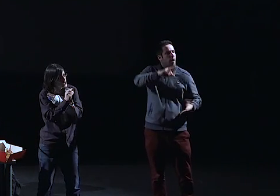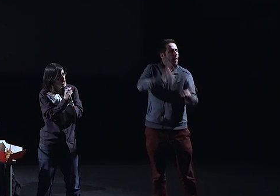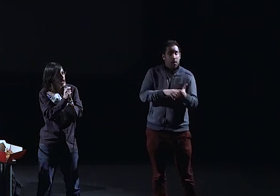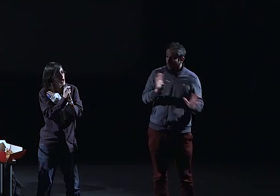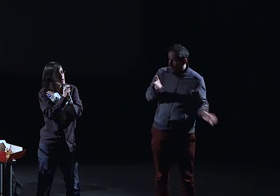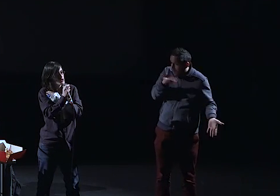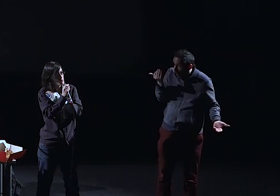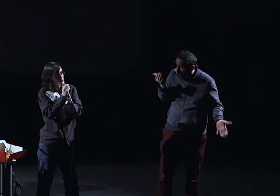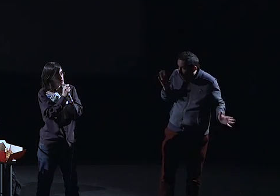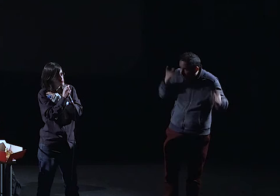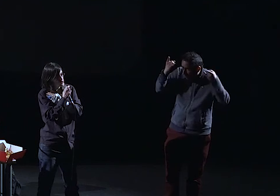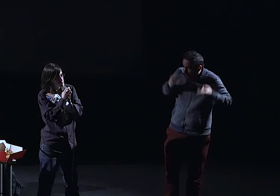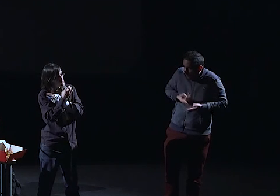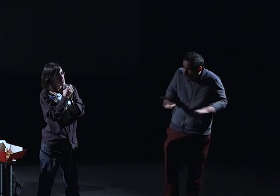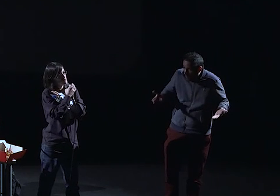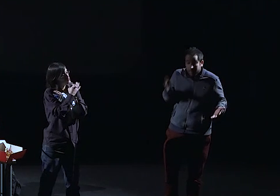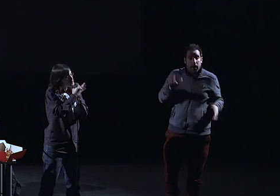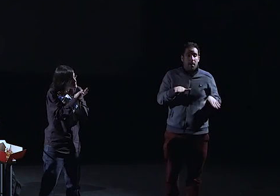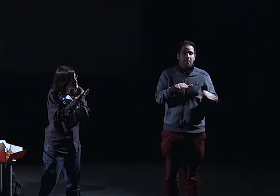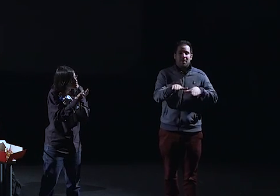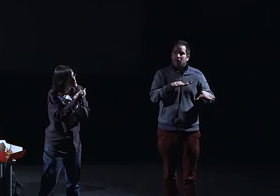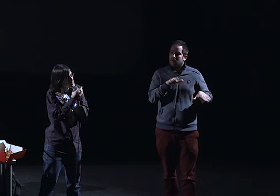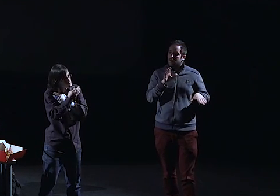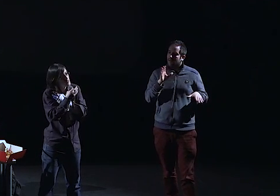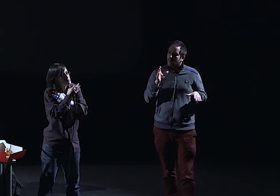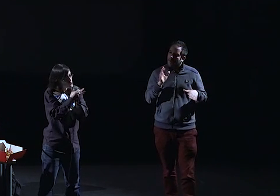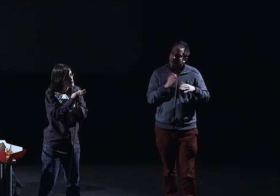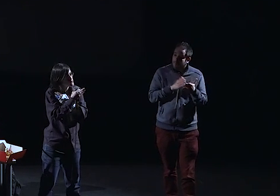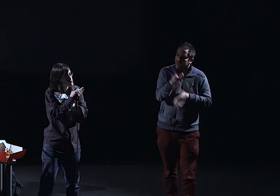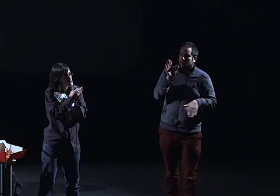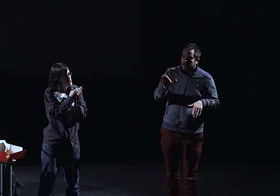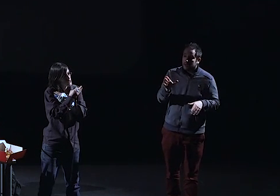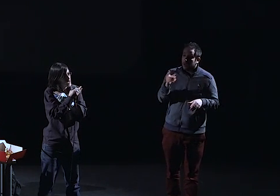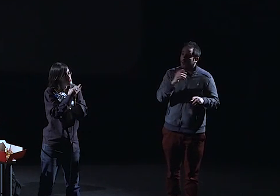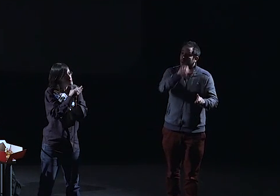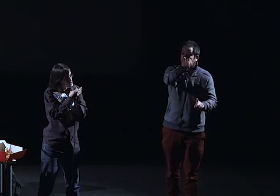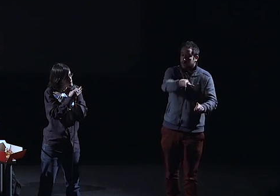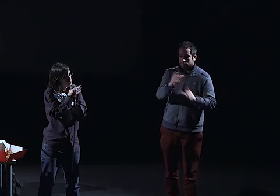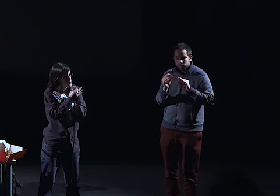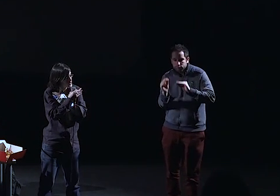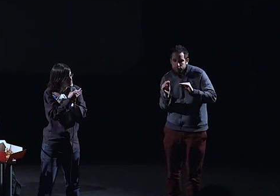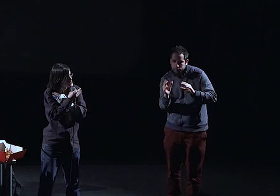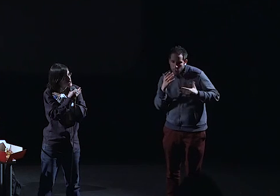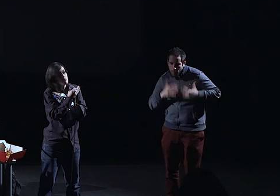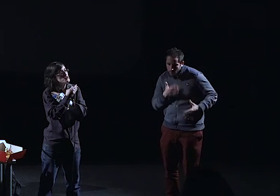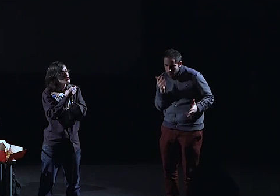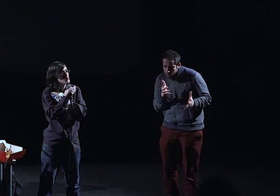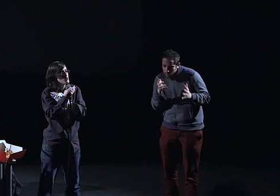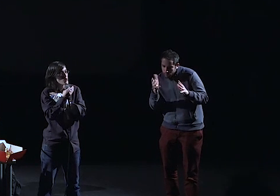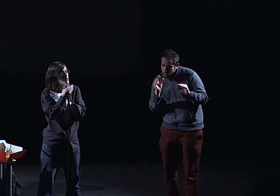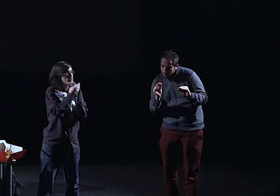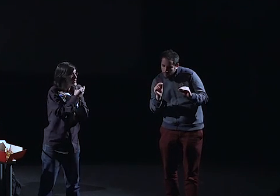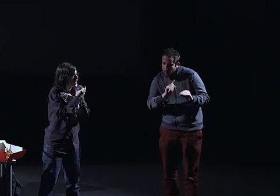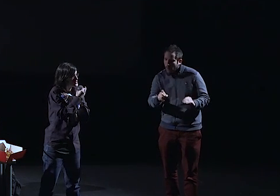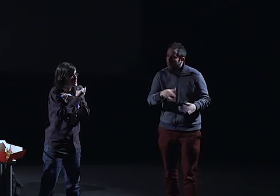là-dessus. Mais je pense que fonctionner plus dans ce modèle positif où effectivement on apprend à l'autre à se comporter mieux, à progresser, plutôt que